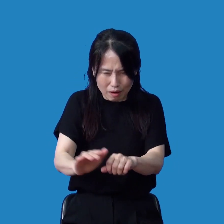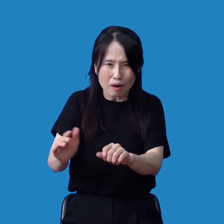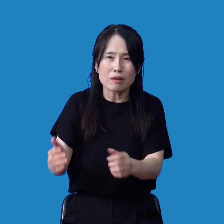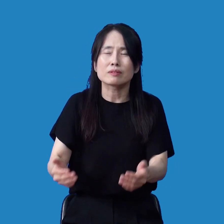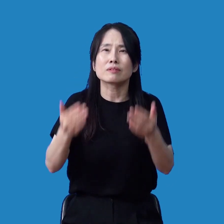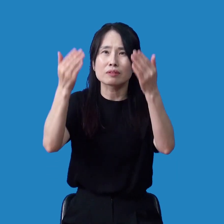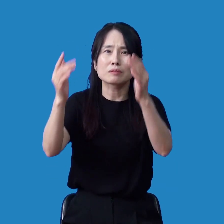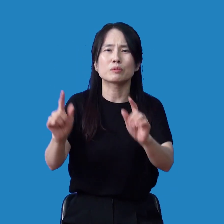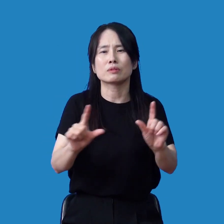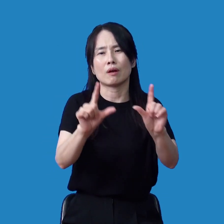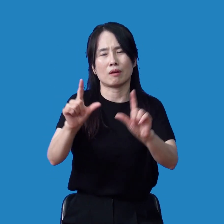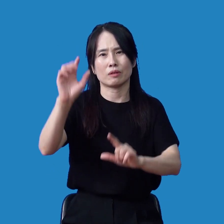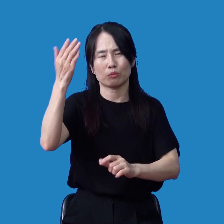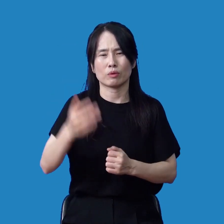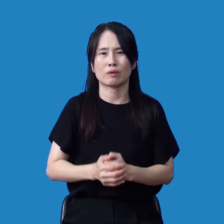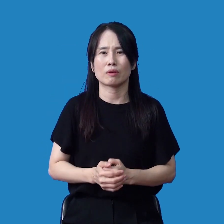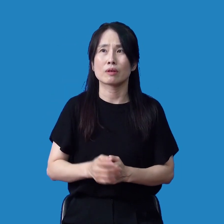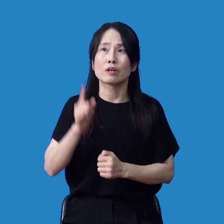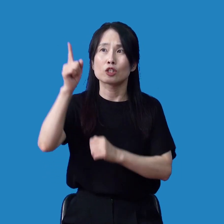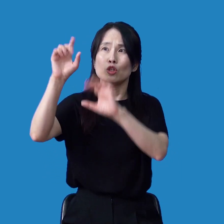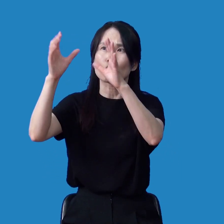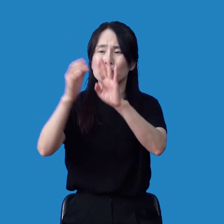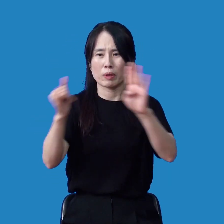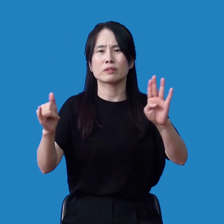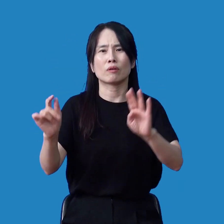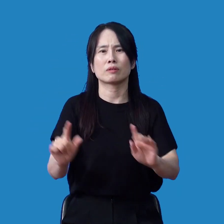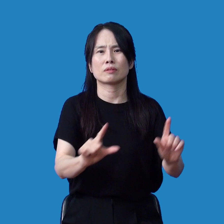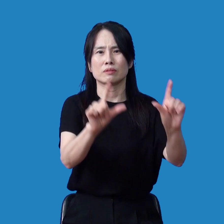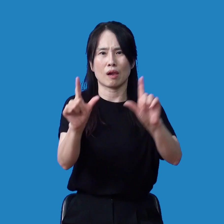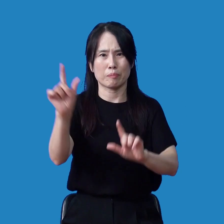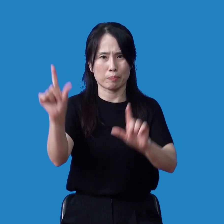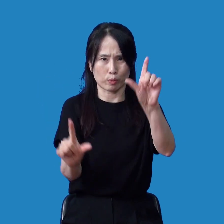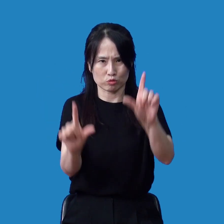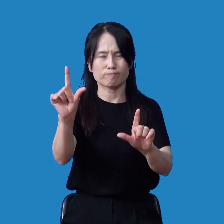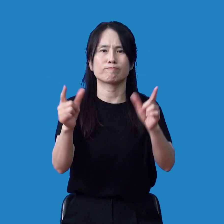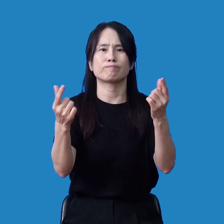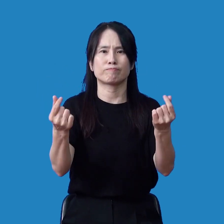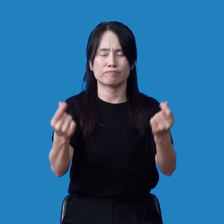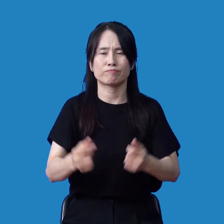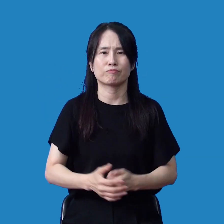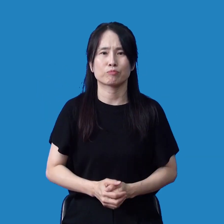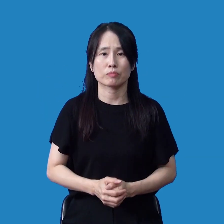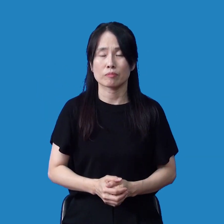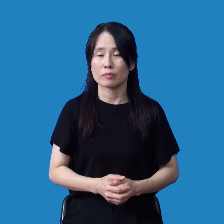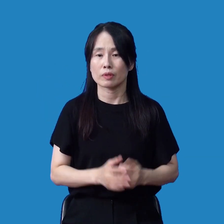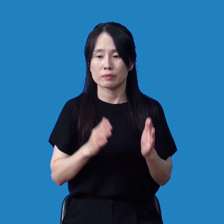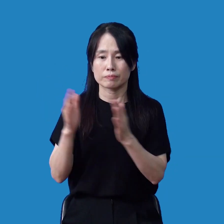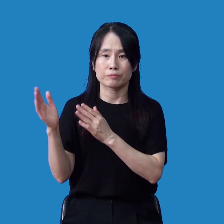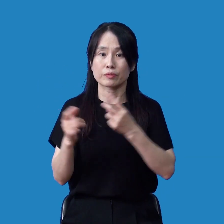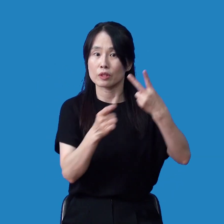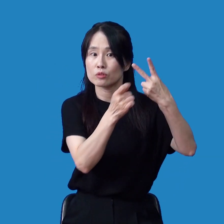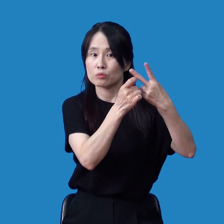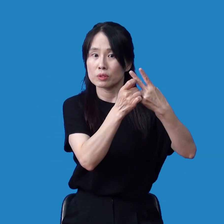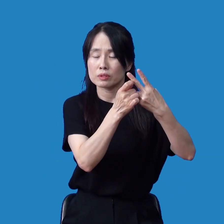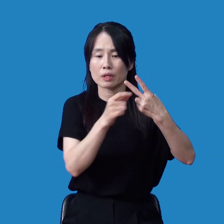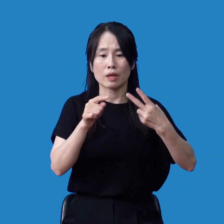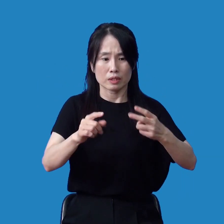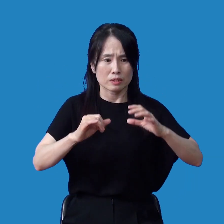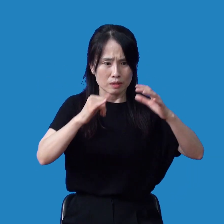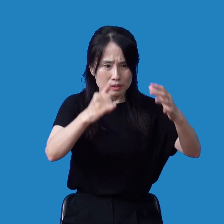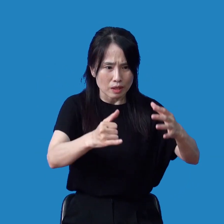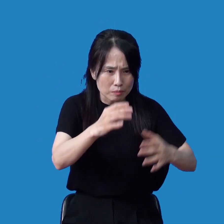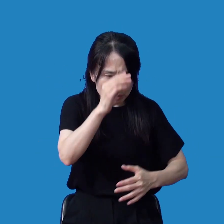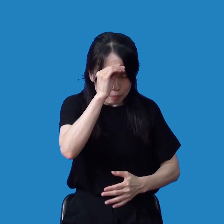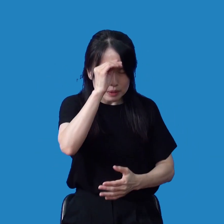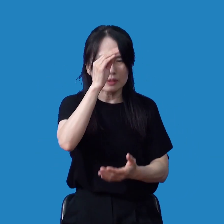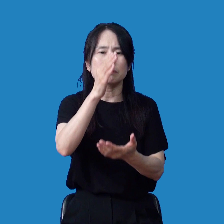바랍니다. 그것이 천국 백성. 두 번째로는 이 세대를 본받지 말아야 합니다.